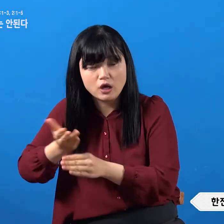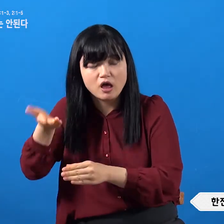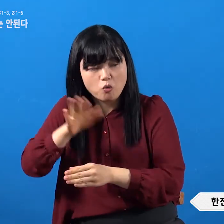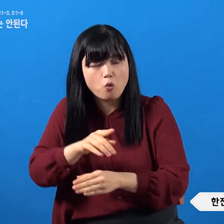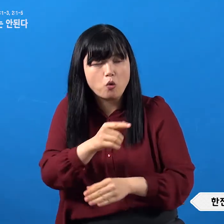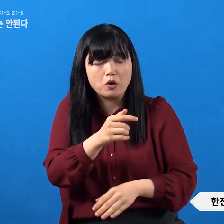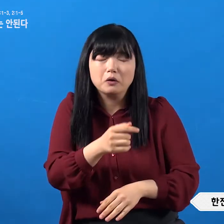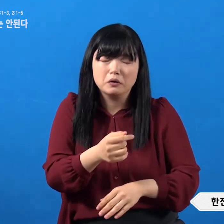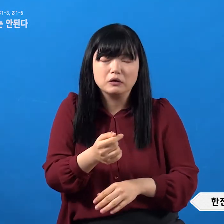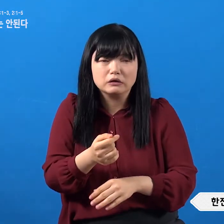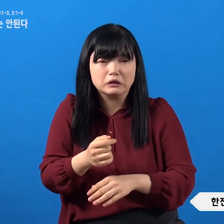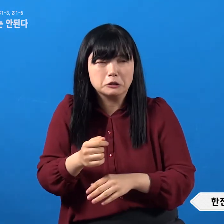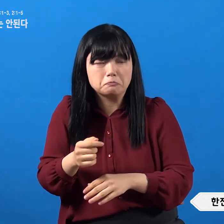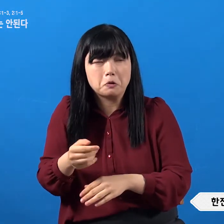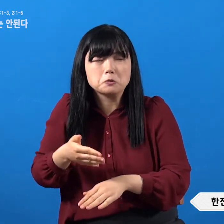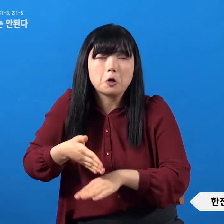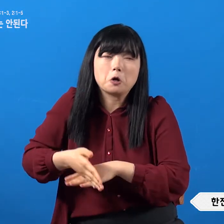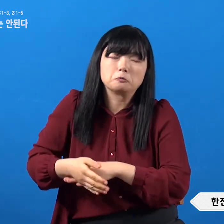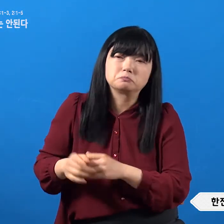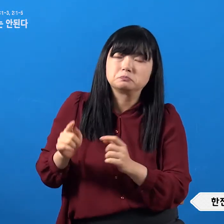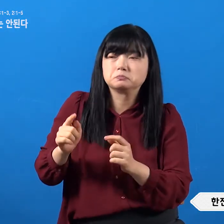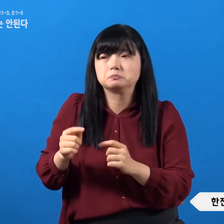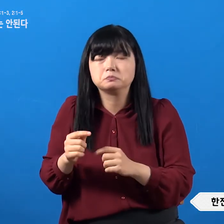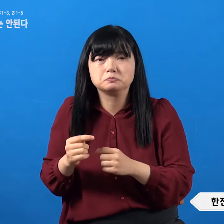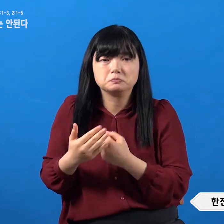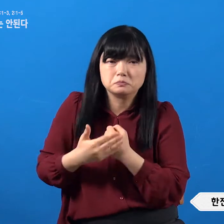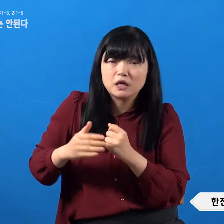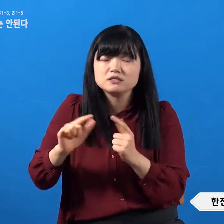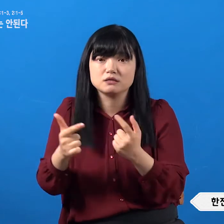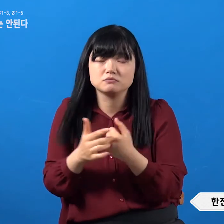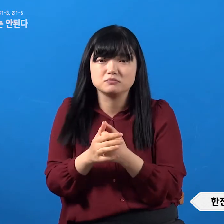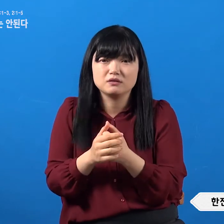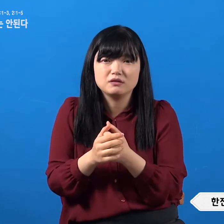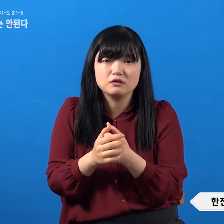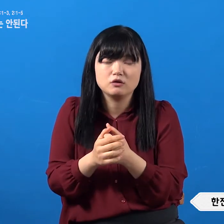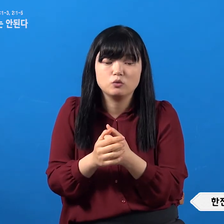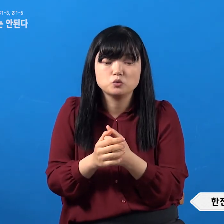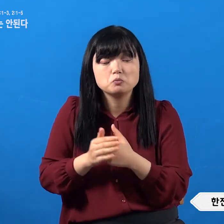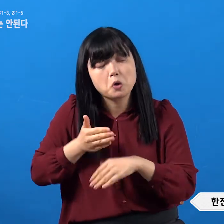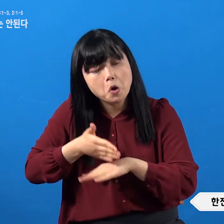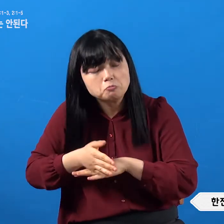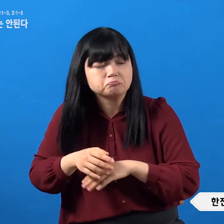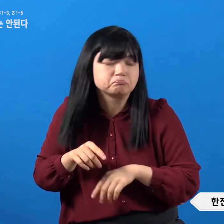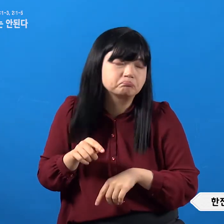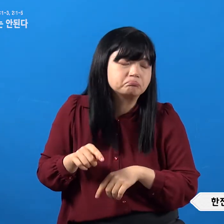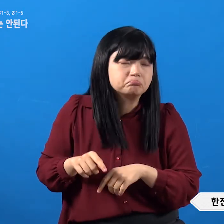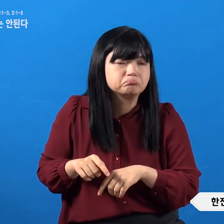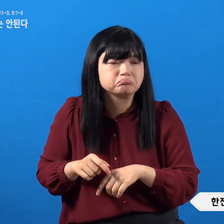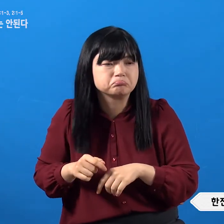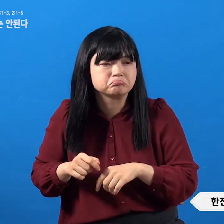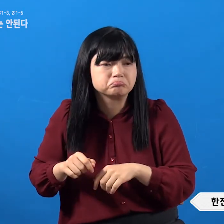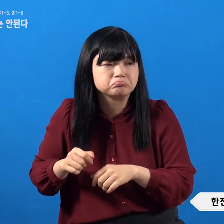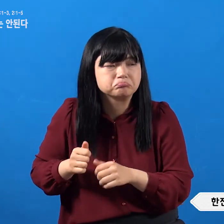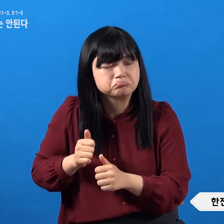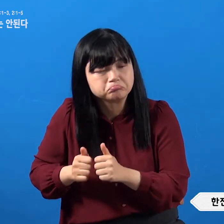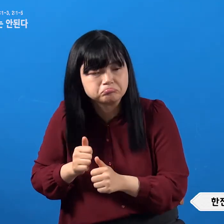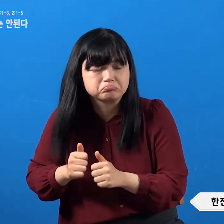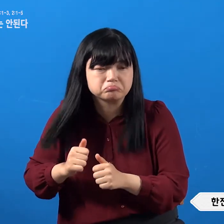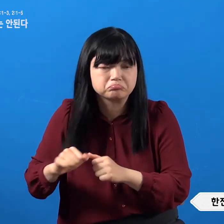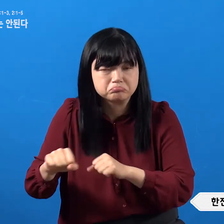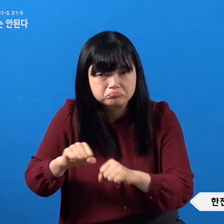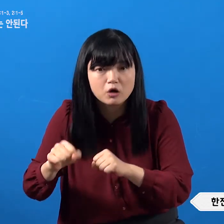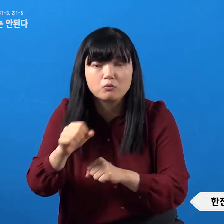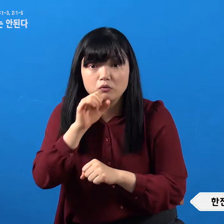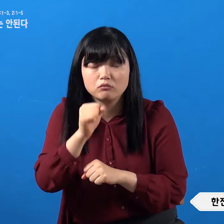하지 않는다. 뜻밖이죠? 속도를 줄여서 좀 천천히 뛰는 것이 부상을 덜 당할